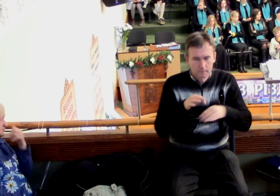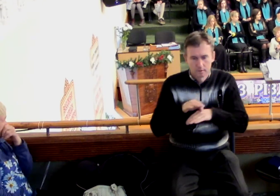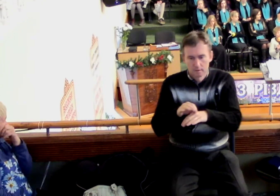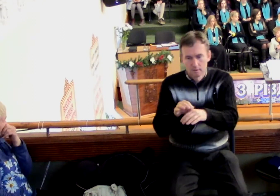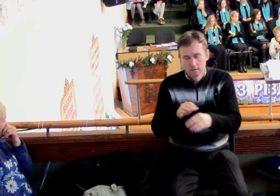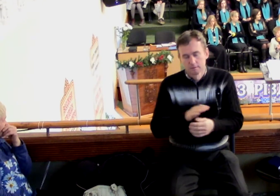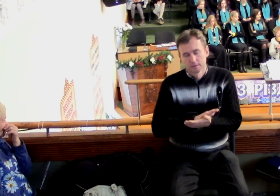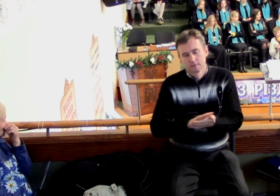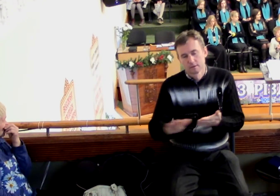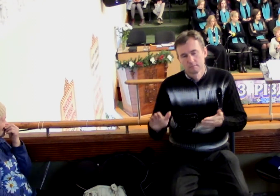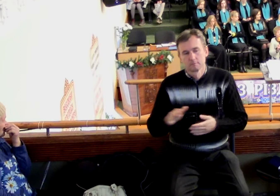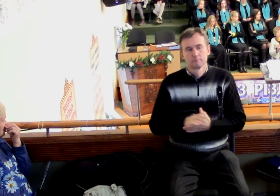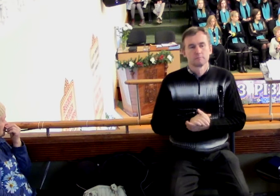святым.